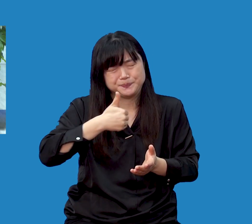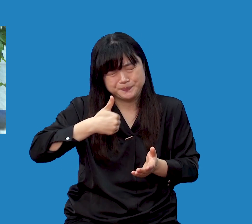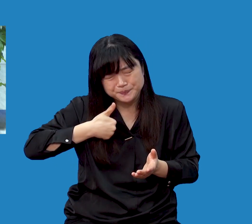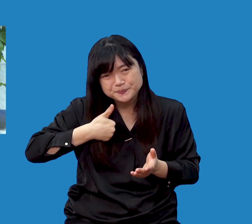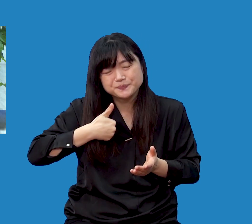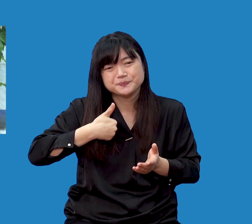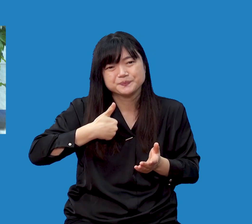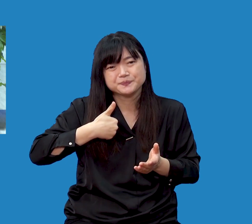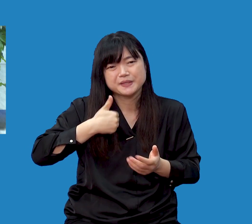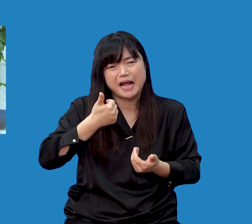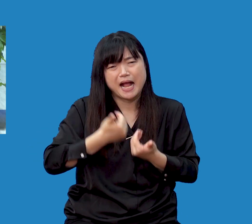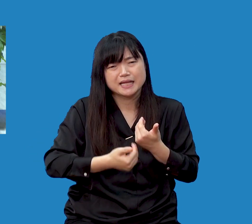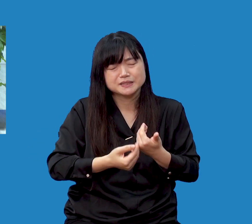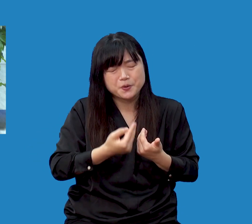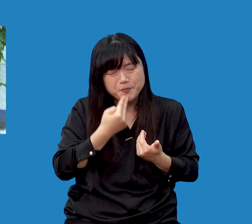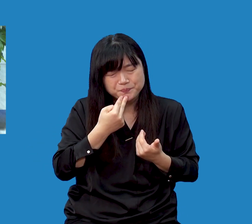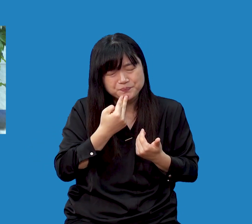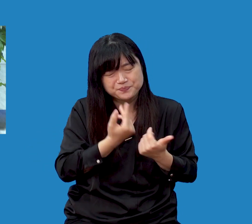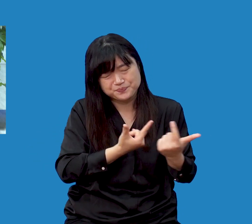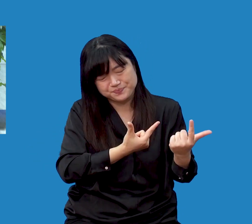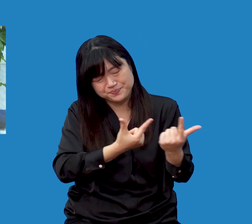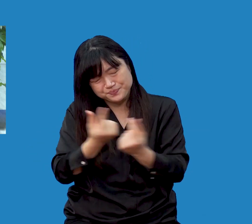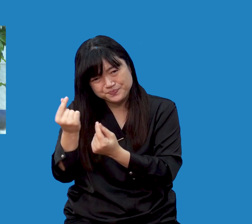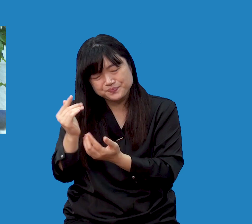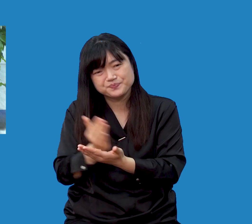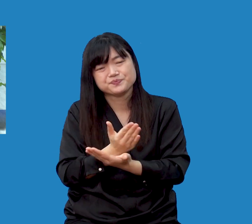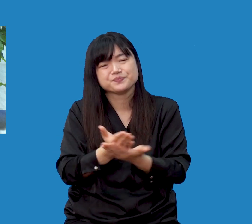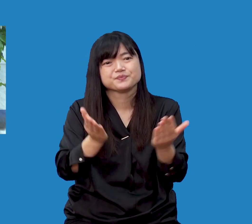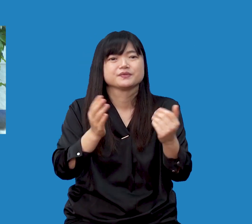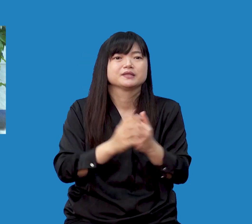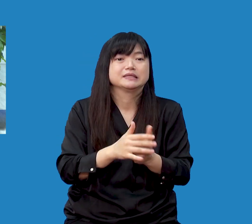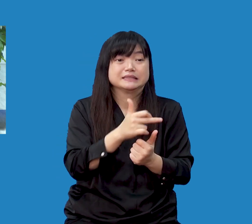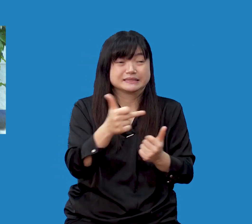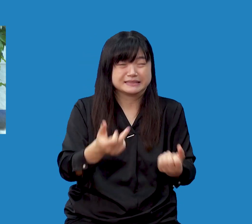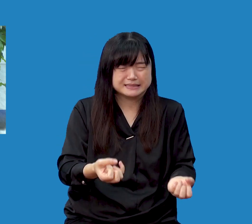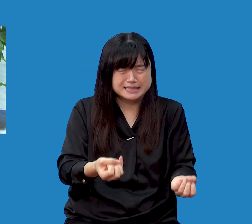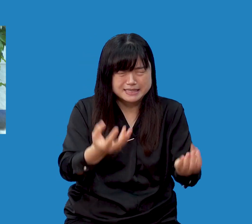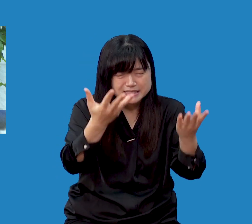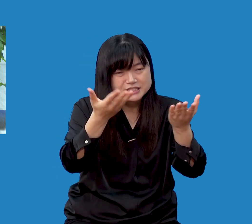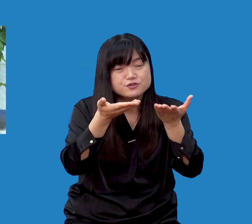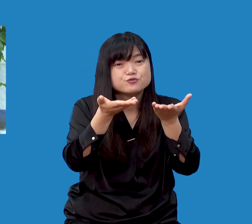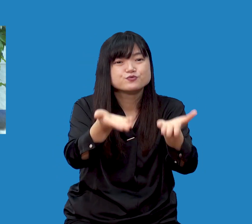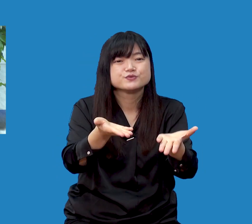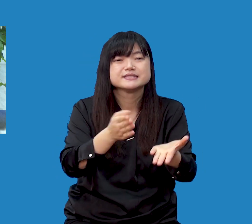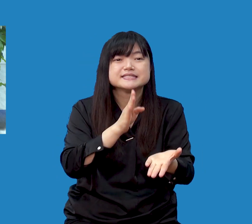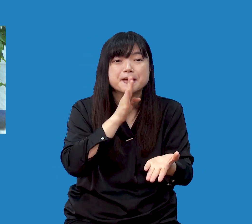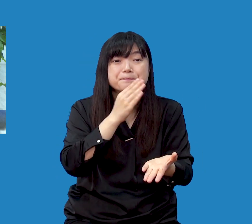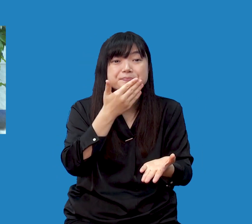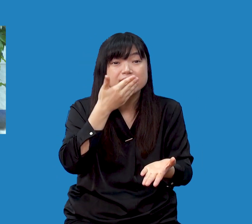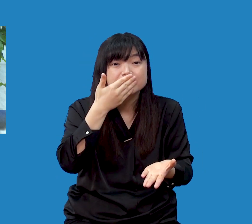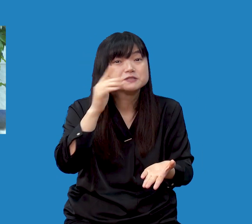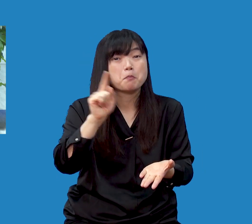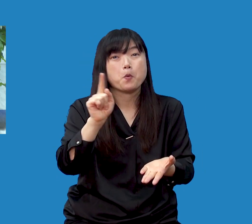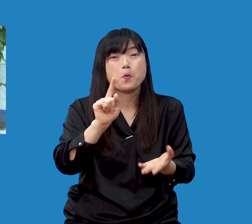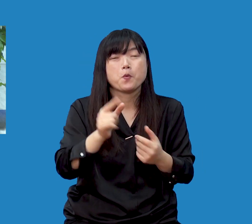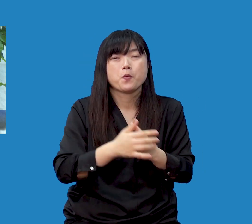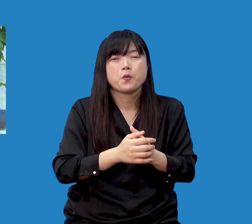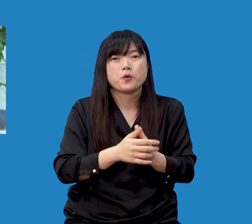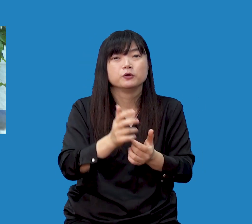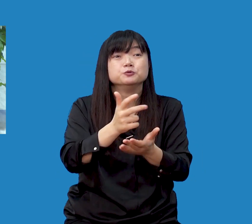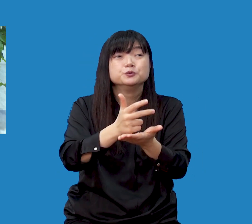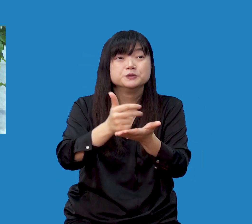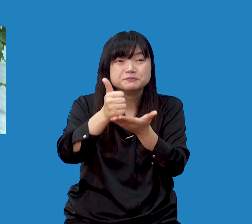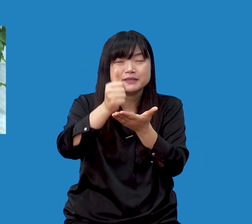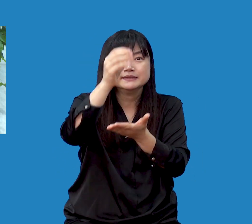넉넉하게 갈등 없이 제공이 됩니다. 그 큰 잔치에서 제공되는 참된 양식은